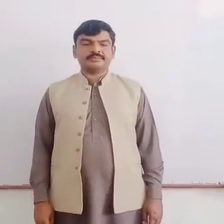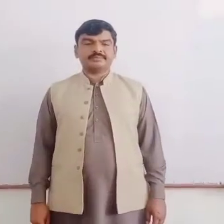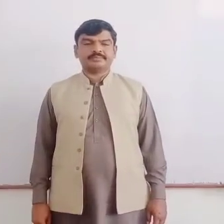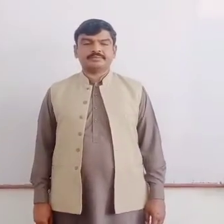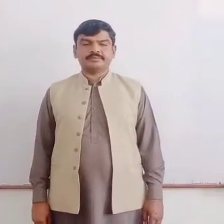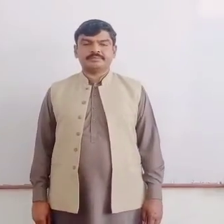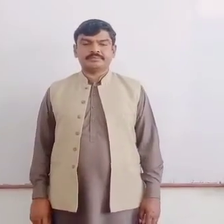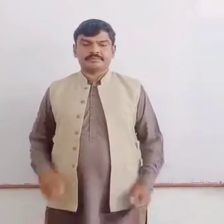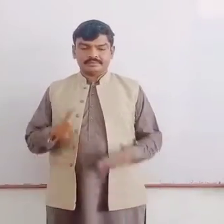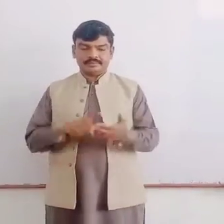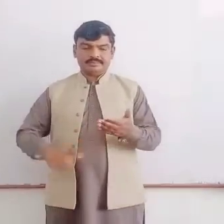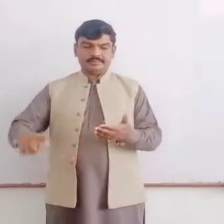कानून,